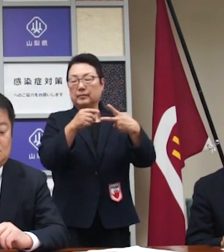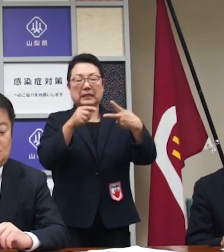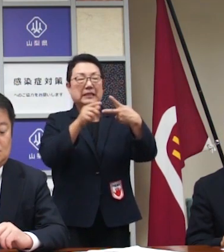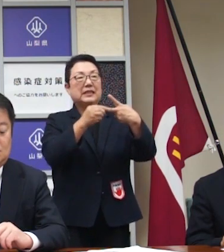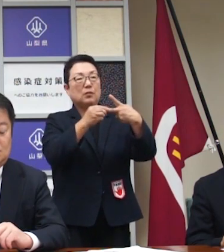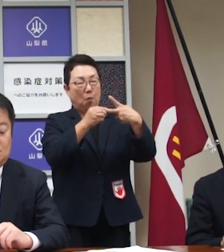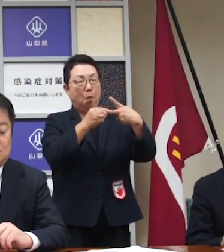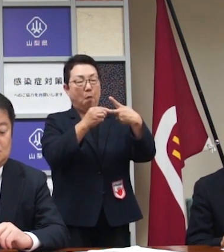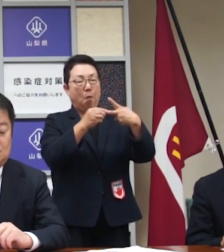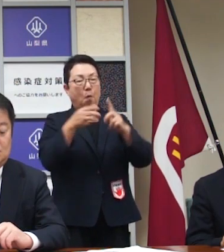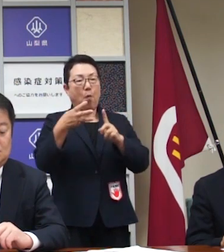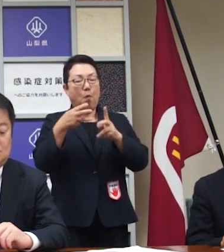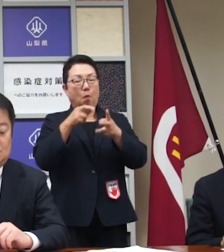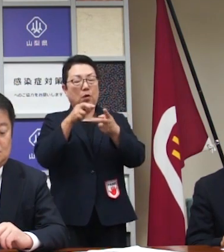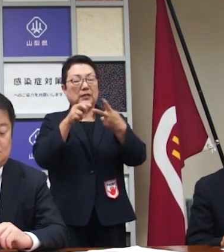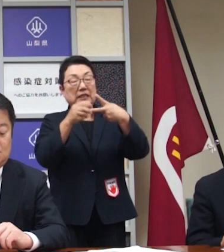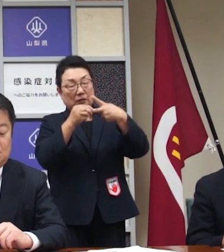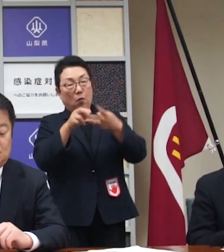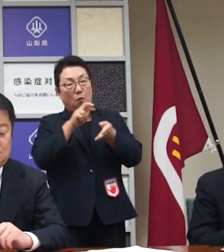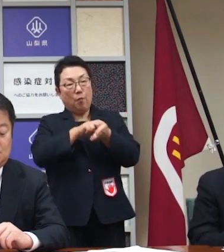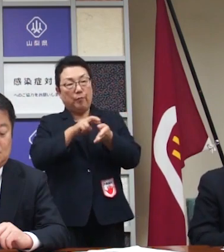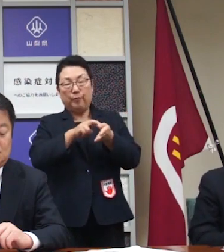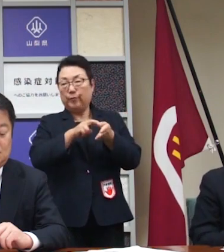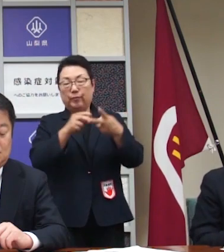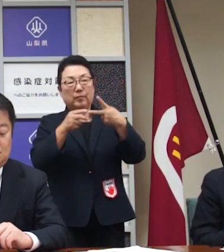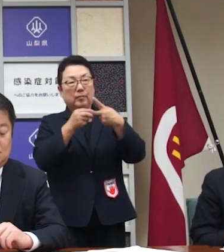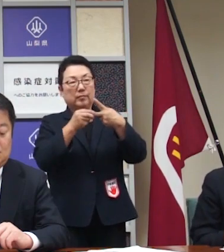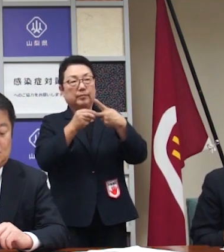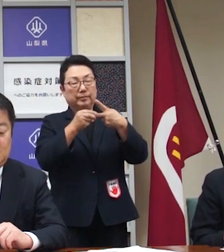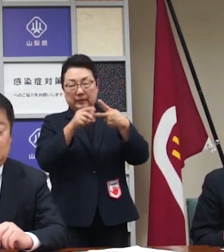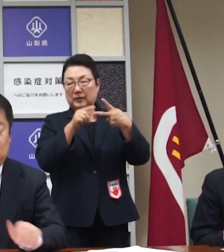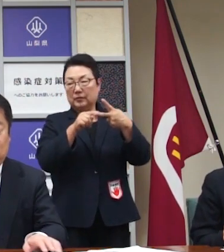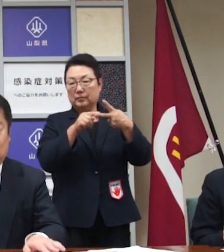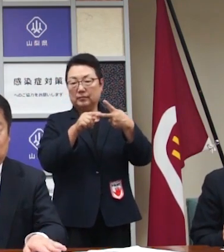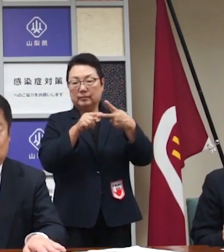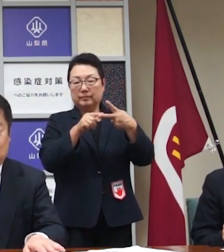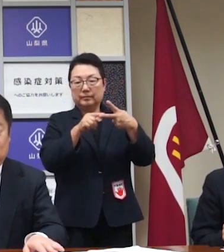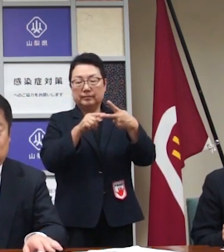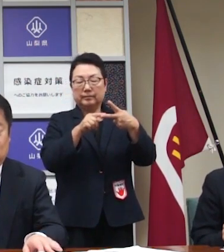2の方の B の医療機関、B ですかね、